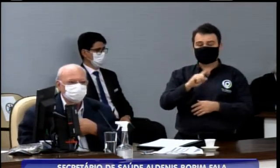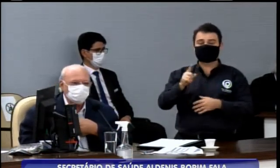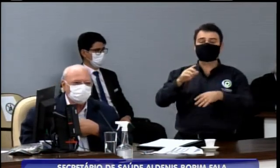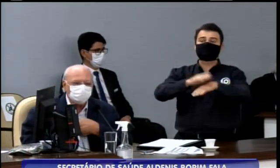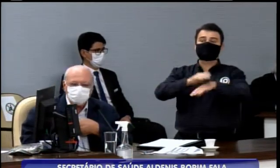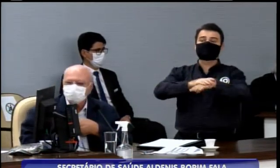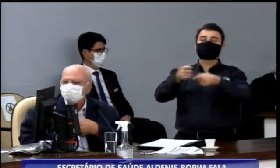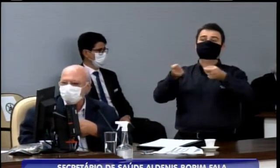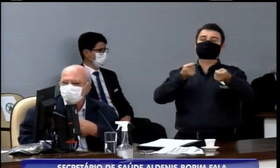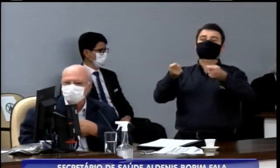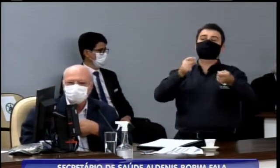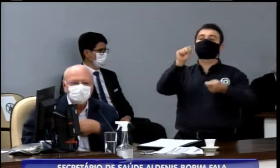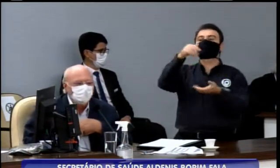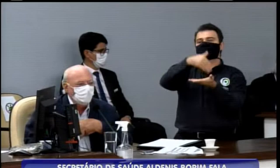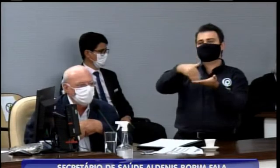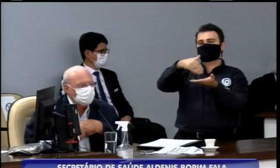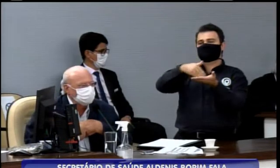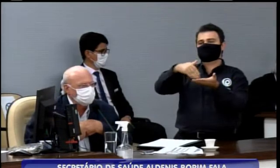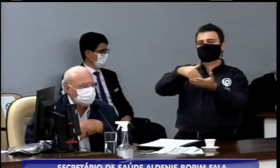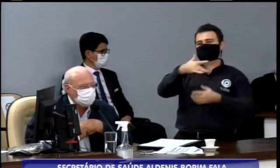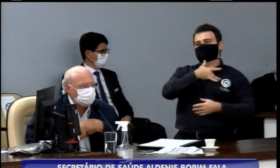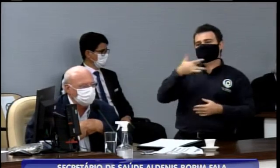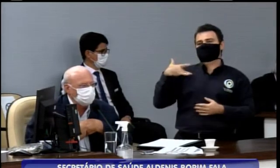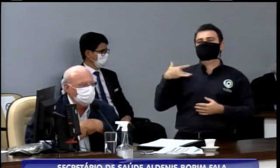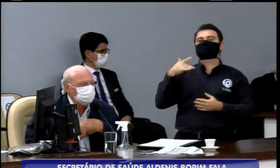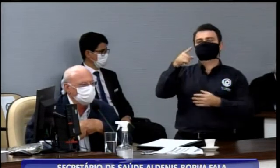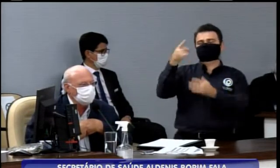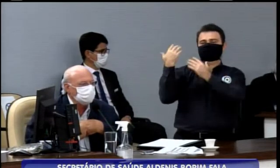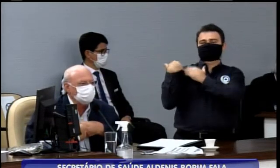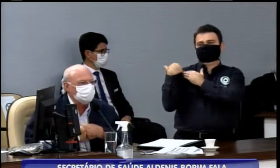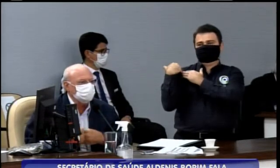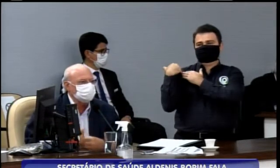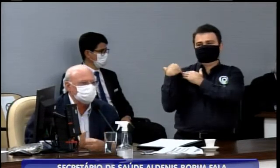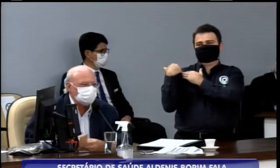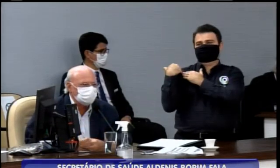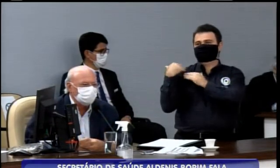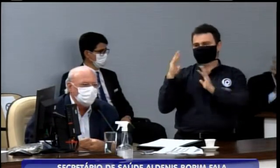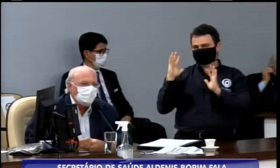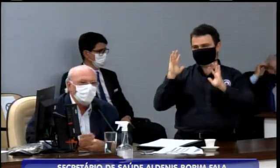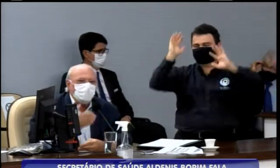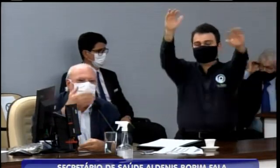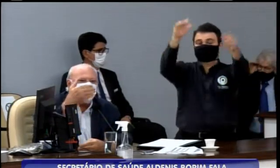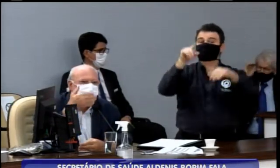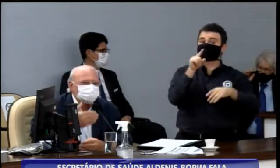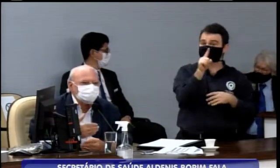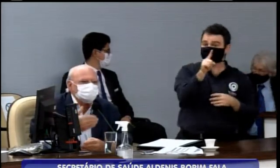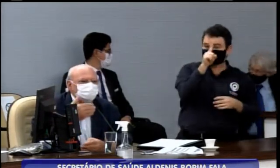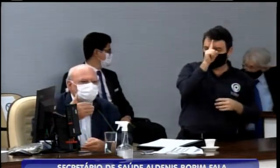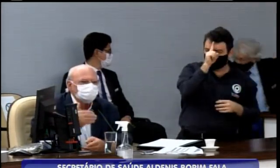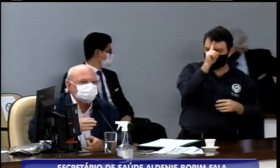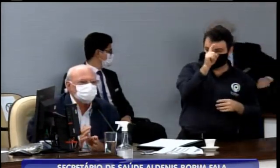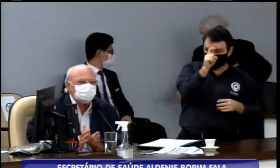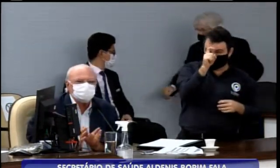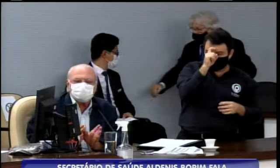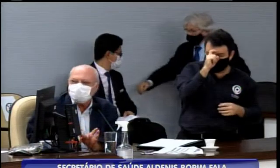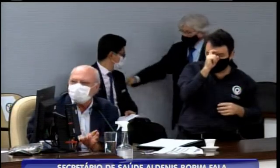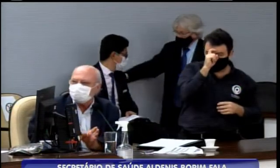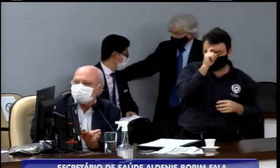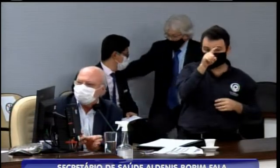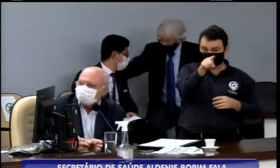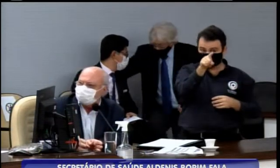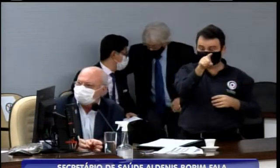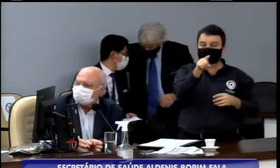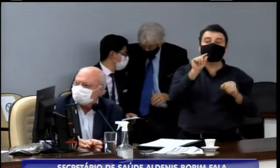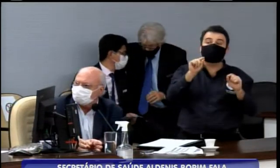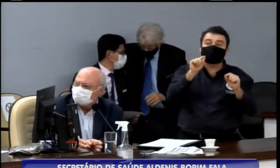é a Secretaria de Saúde. O hospital, ele tem que obedecer à lista de cirurgias que